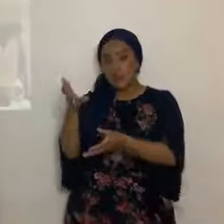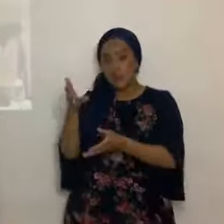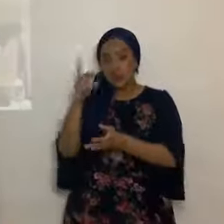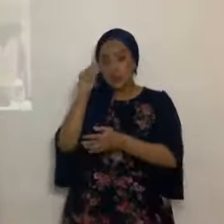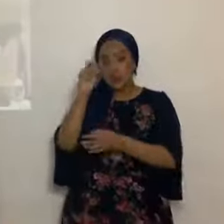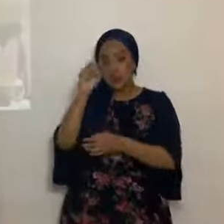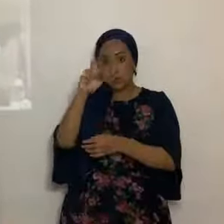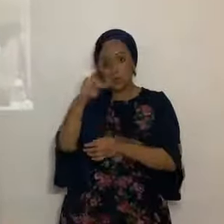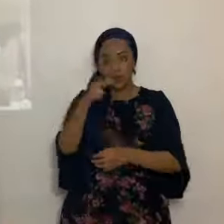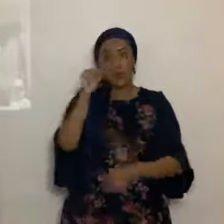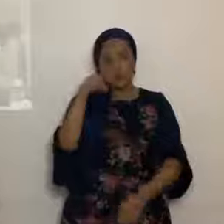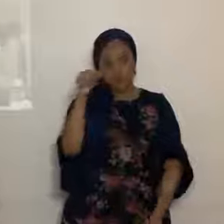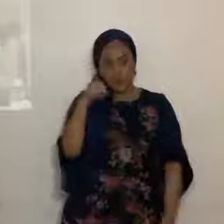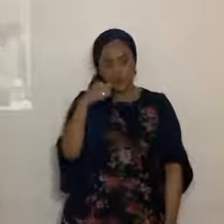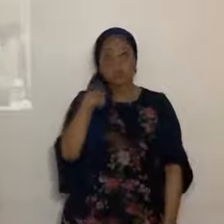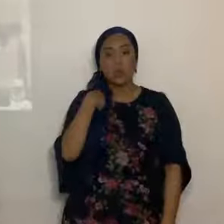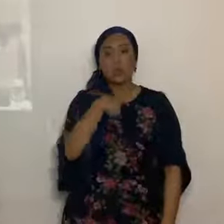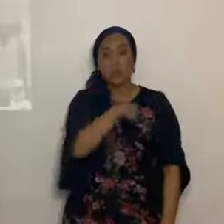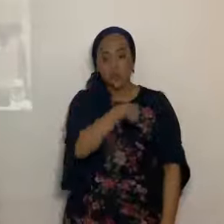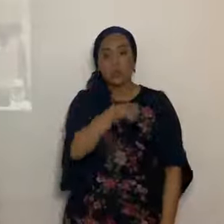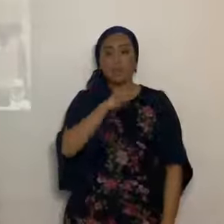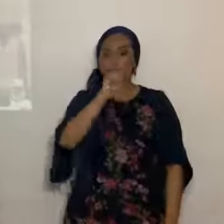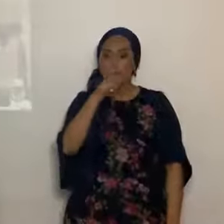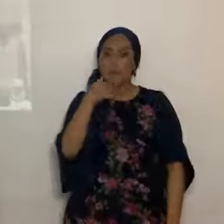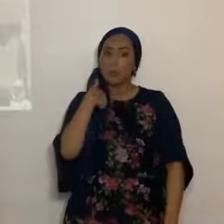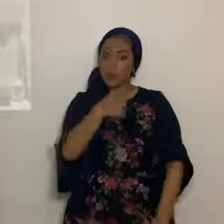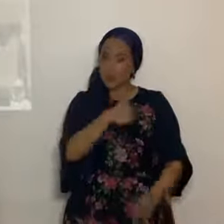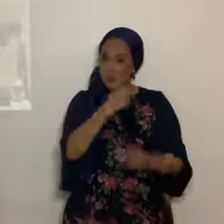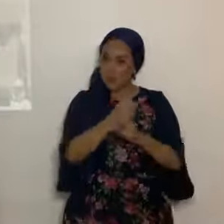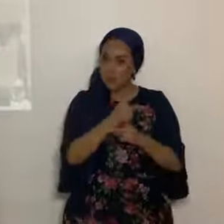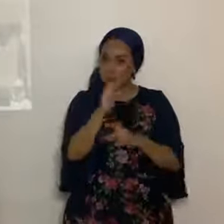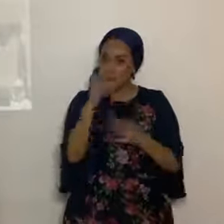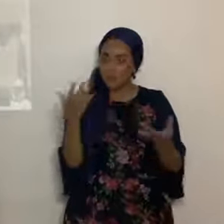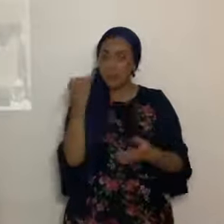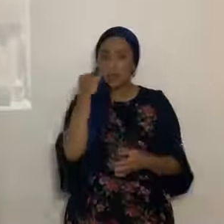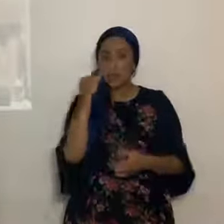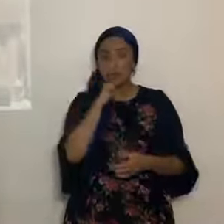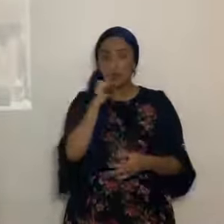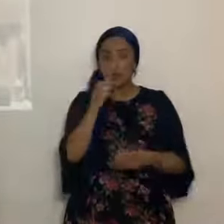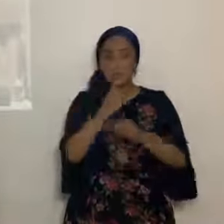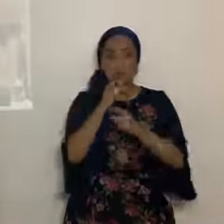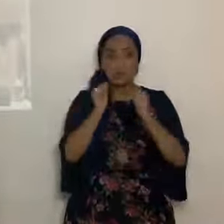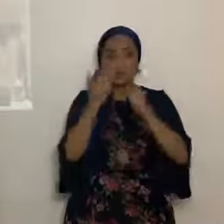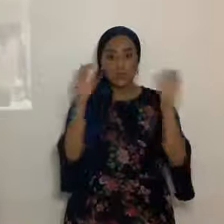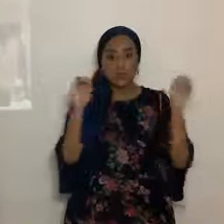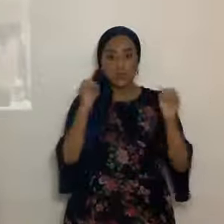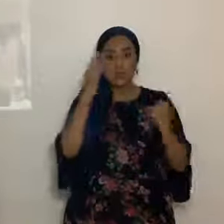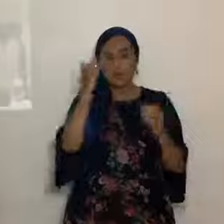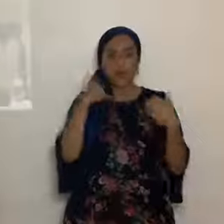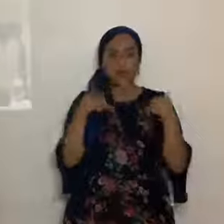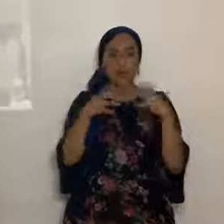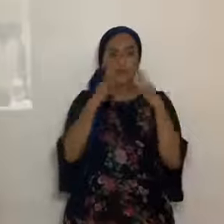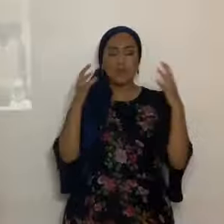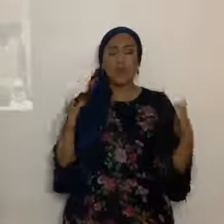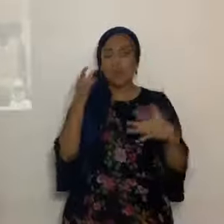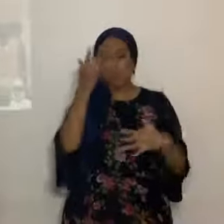la Torah? Sí. Nosotros, la pregunta es, ¿la estamos cumpliendo? Porque si no se guarda el Shabbat, por eso hay tanta